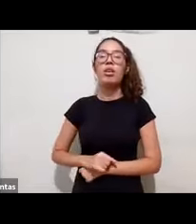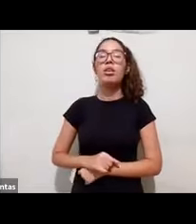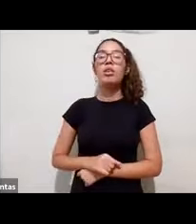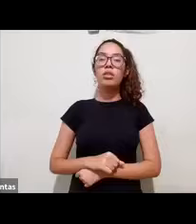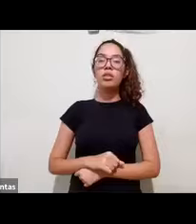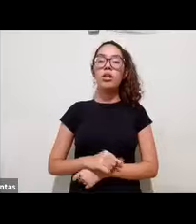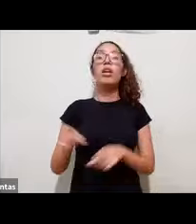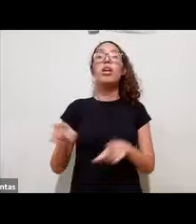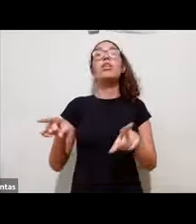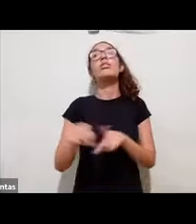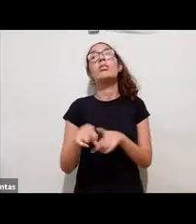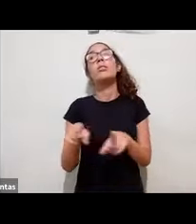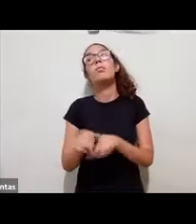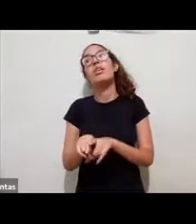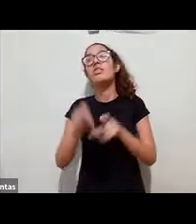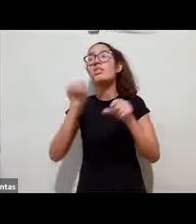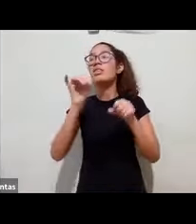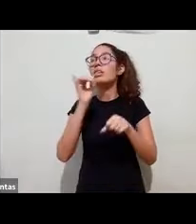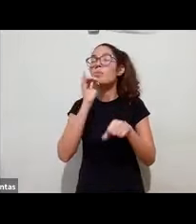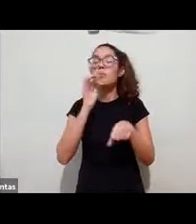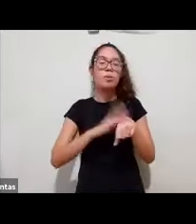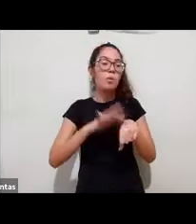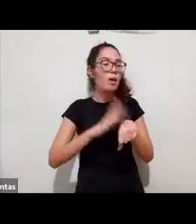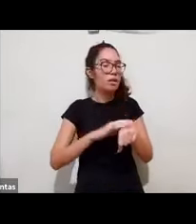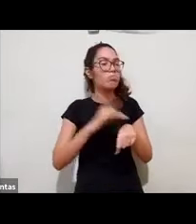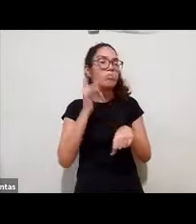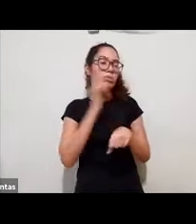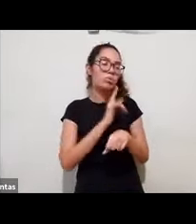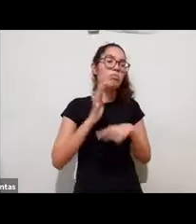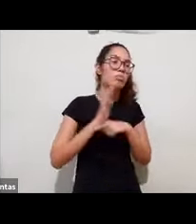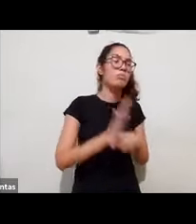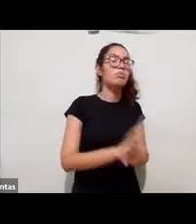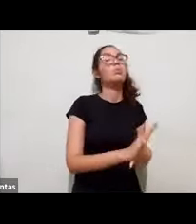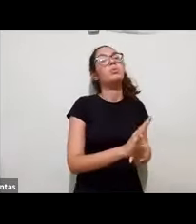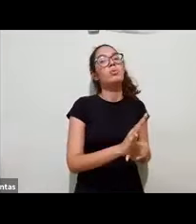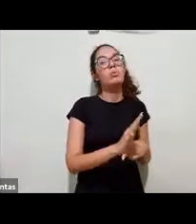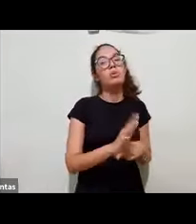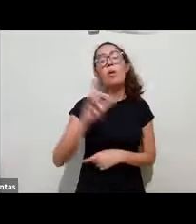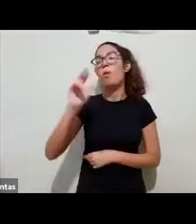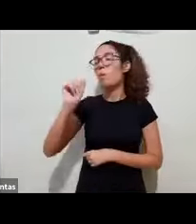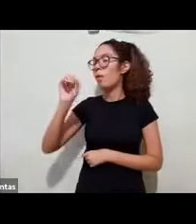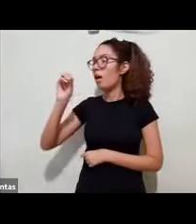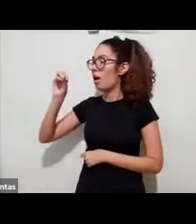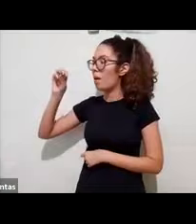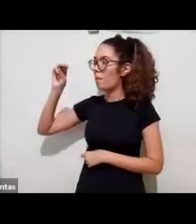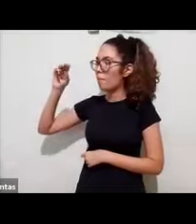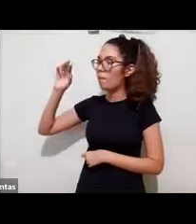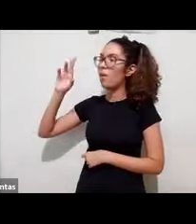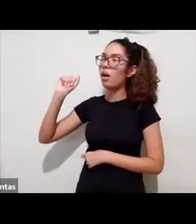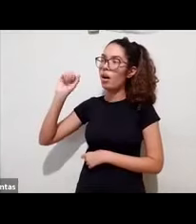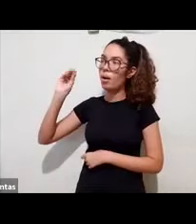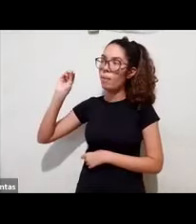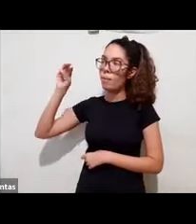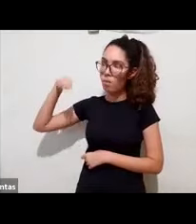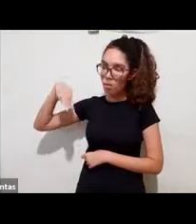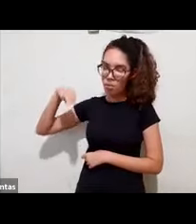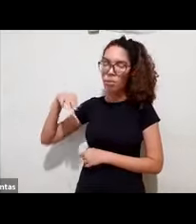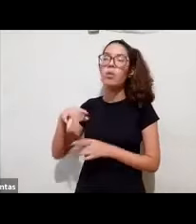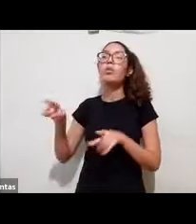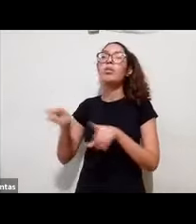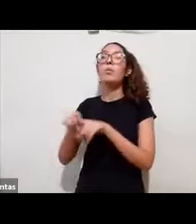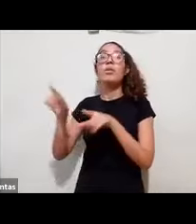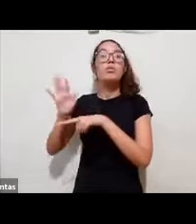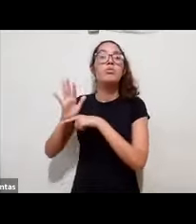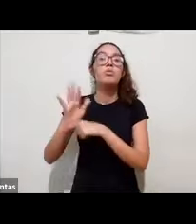ou como serviço, né, como trouxe aqui o Ramon, né, e fico feliz de estar aqui com vocês, podendo ouvi-los e a